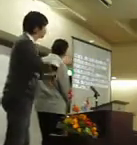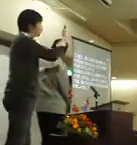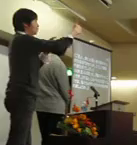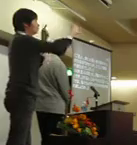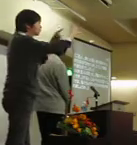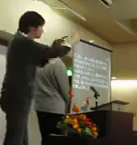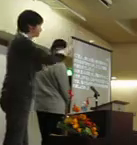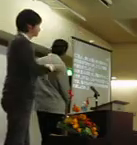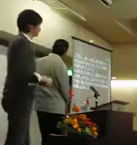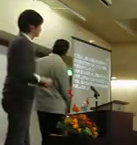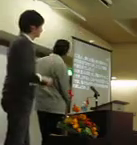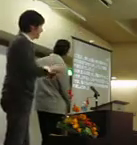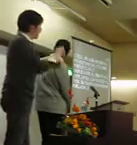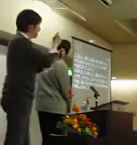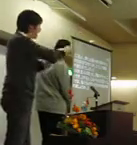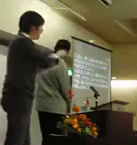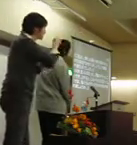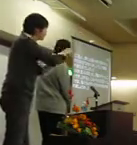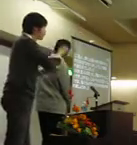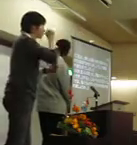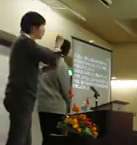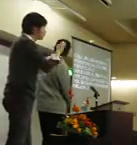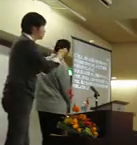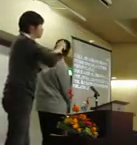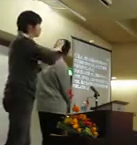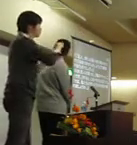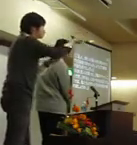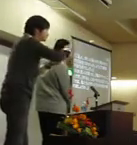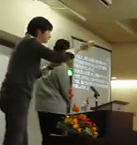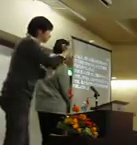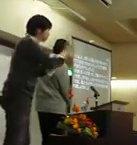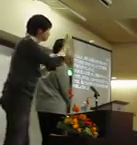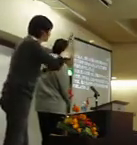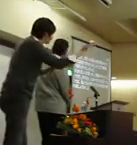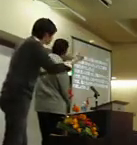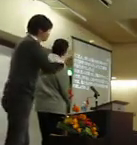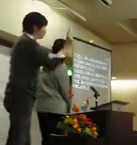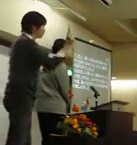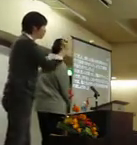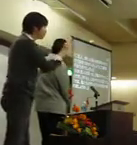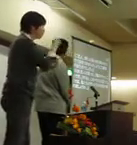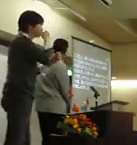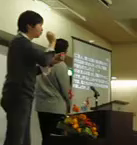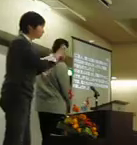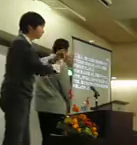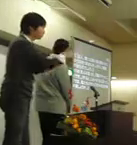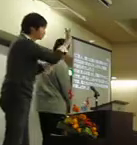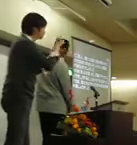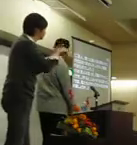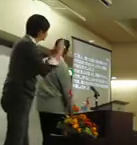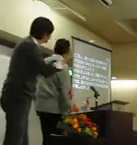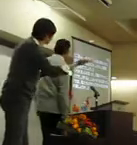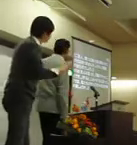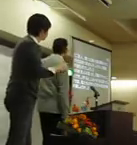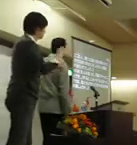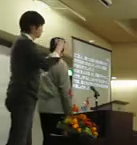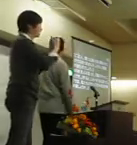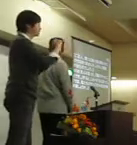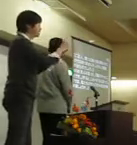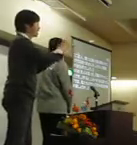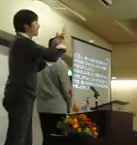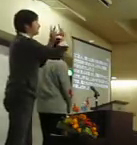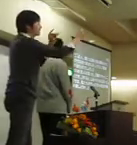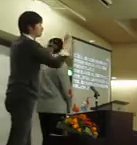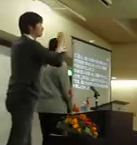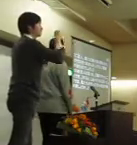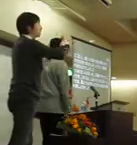人、畑には良い麦をまかれたのではありませんか？どうして毒麦が出たのでしょう？主人は言った。敵のやった